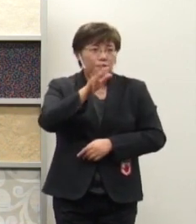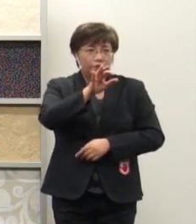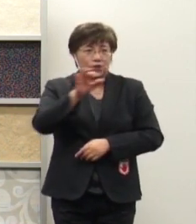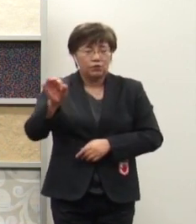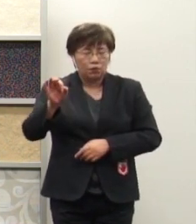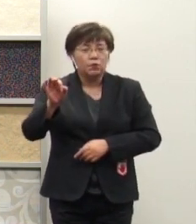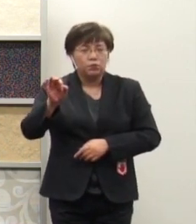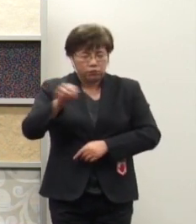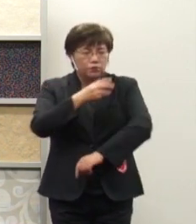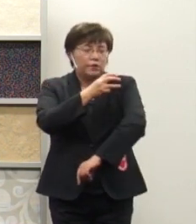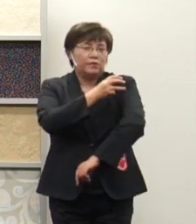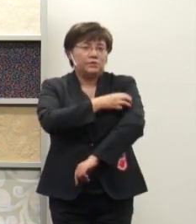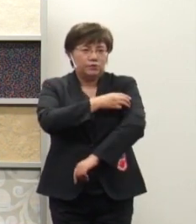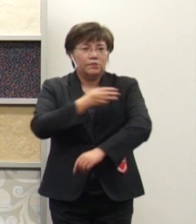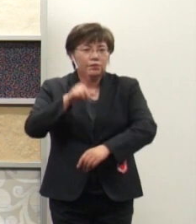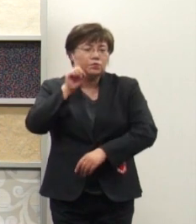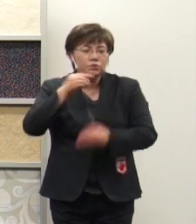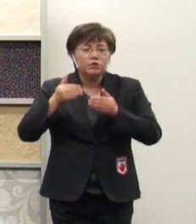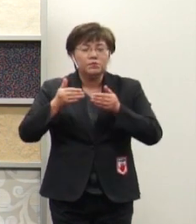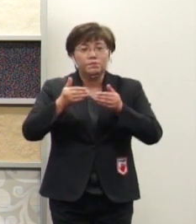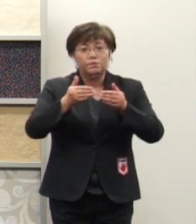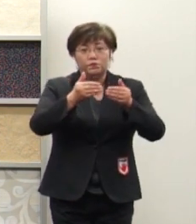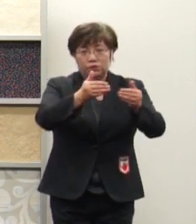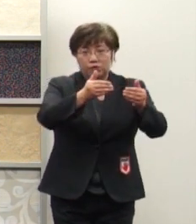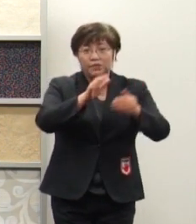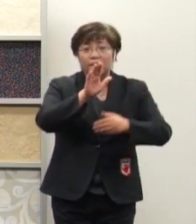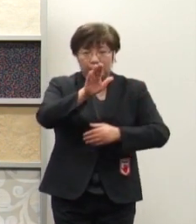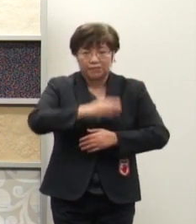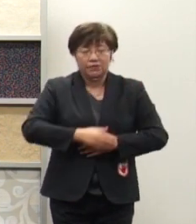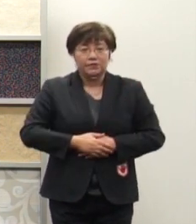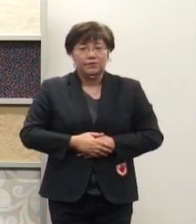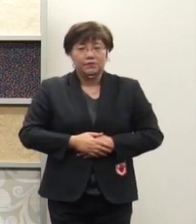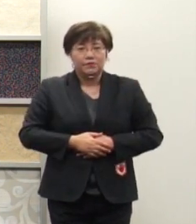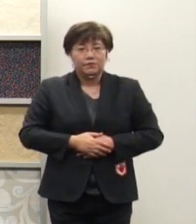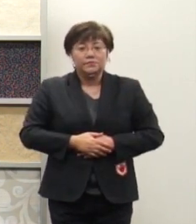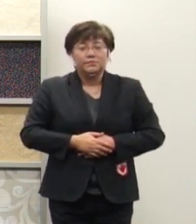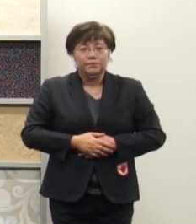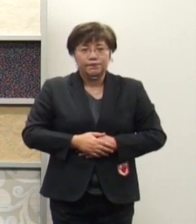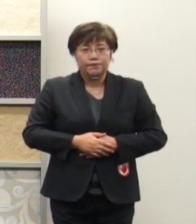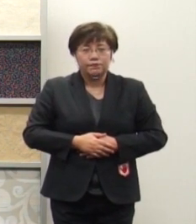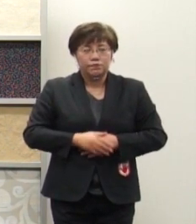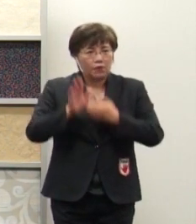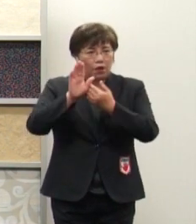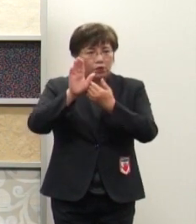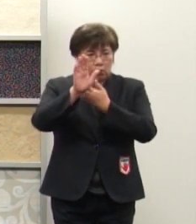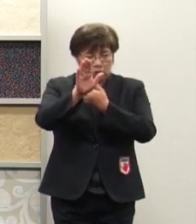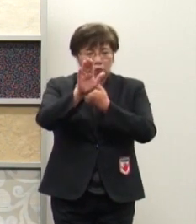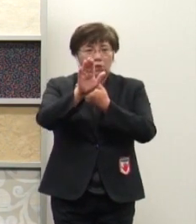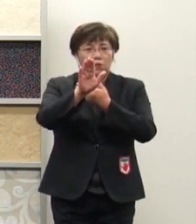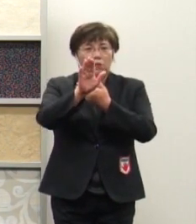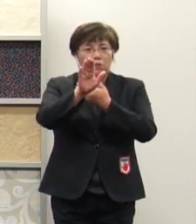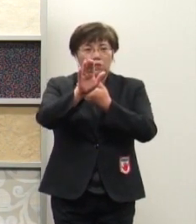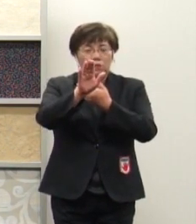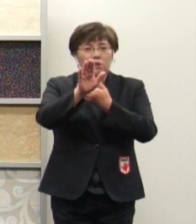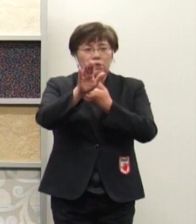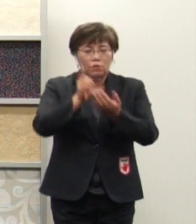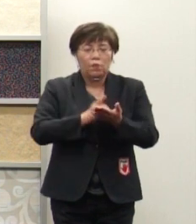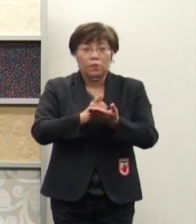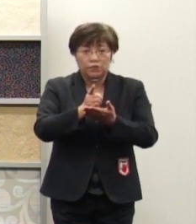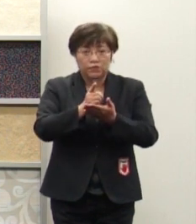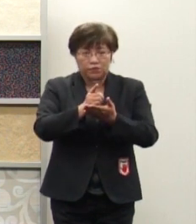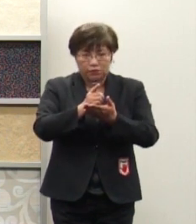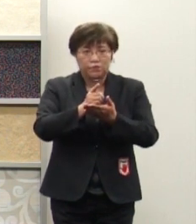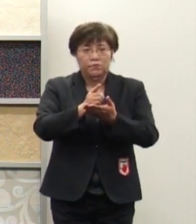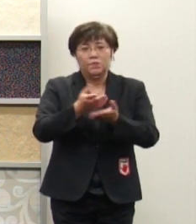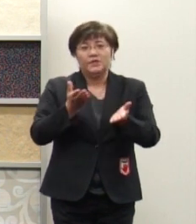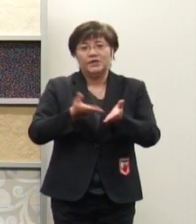は順調に進展をしております。こういった状況を踏まえまして、今後の当面の方針につきまして申し上げます